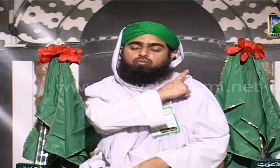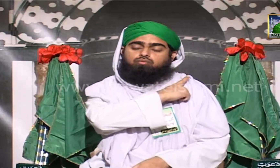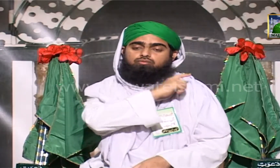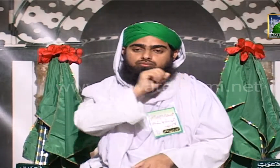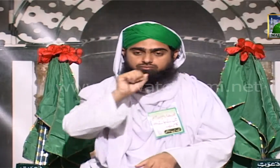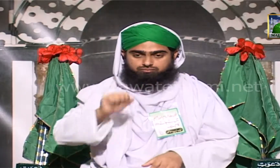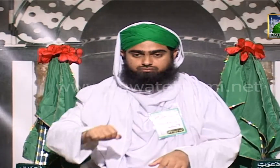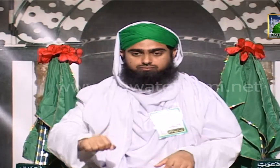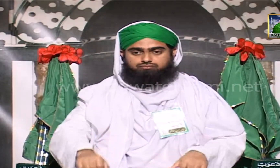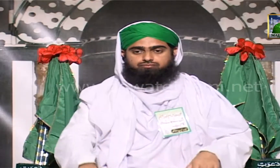کی توبہ کرنی ہوگی.